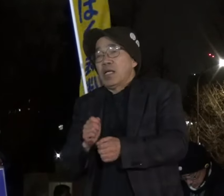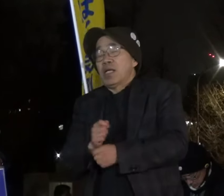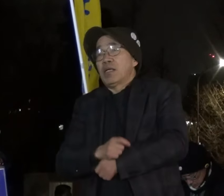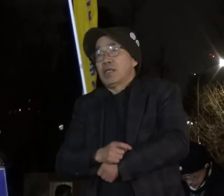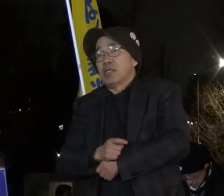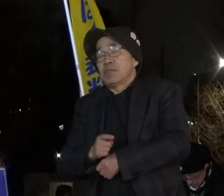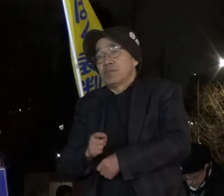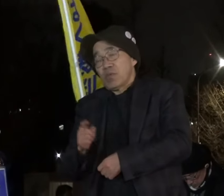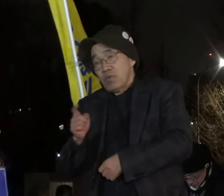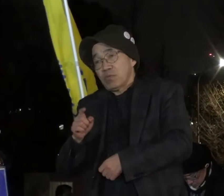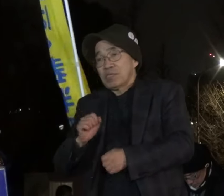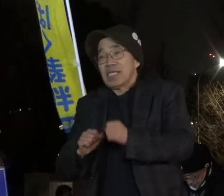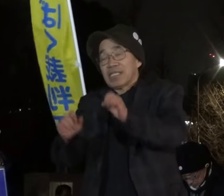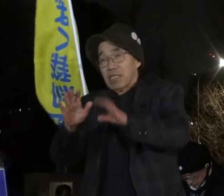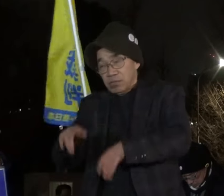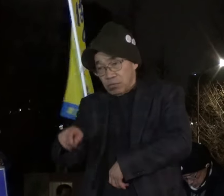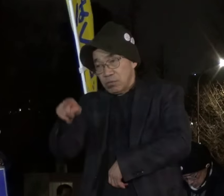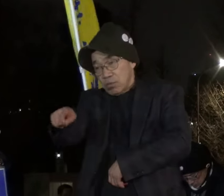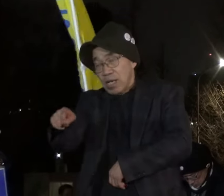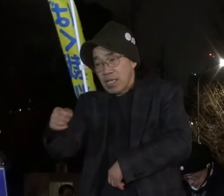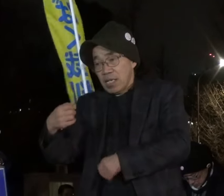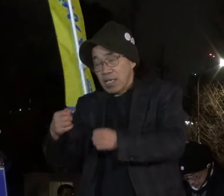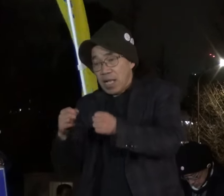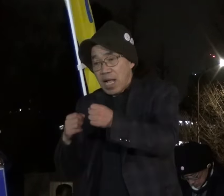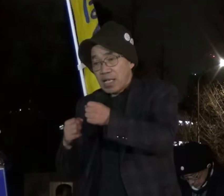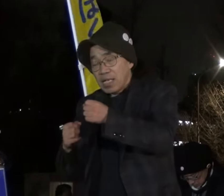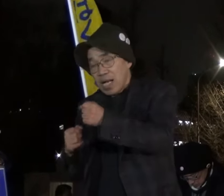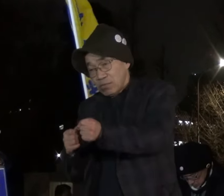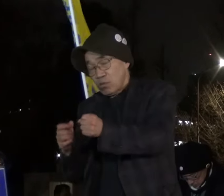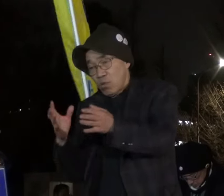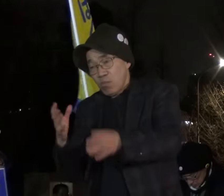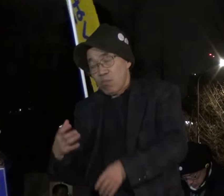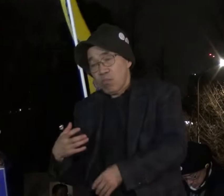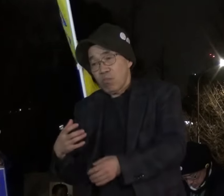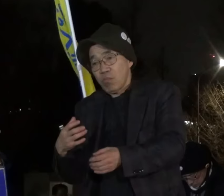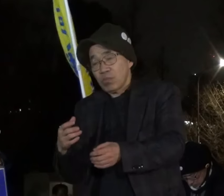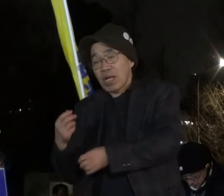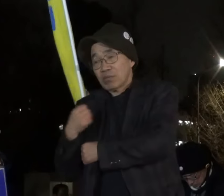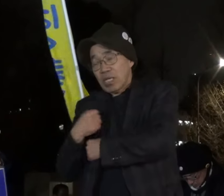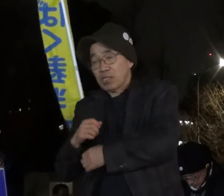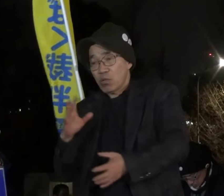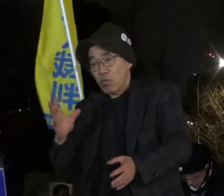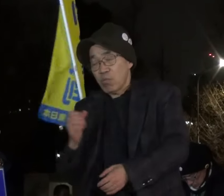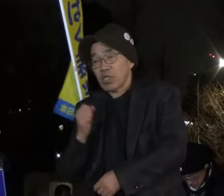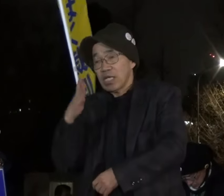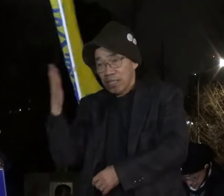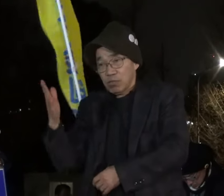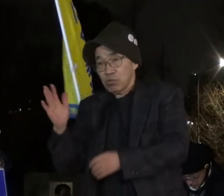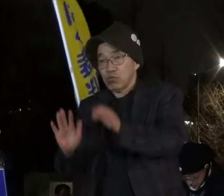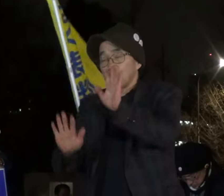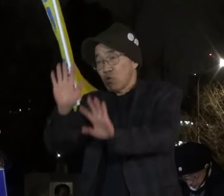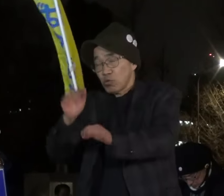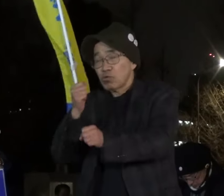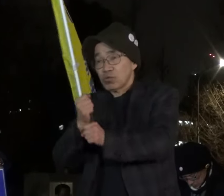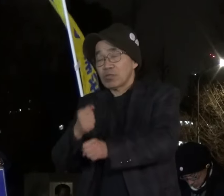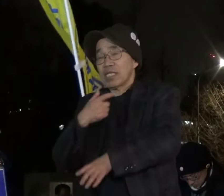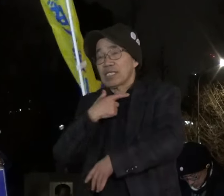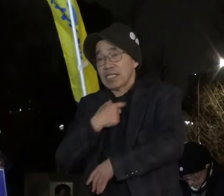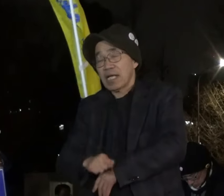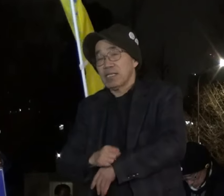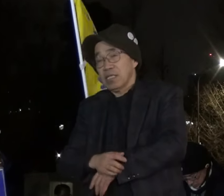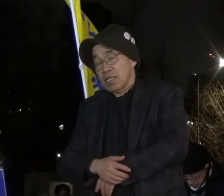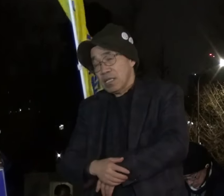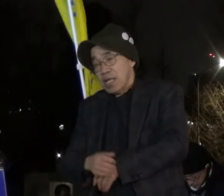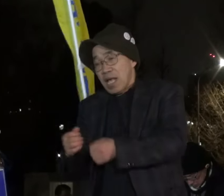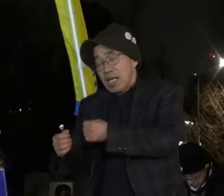スパンでこう一気にこう核兵器は持たないってことが当たり前の社会っていうのを作っていきたいと思うんで、まあ、他に